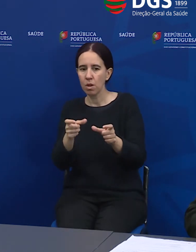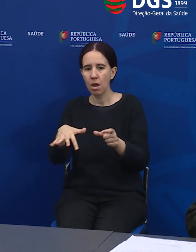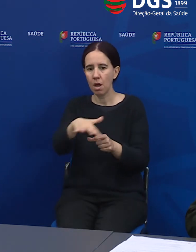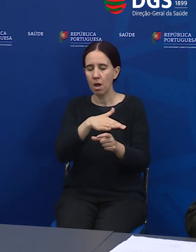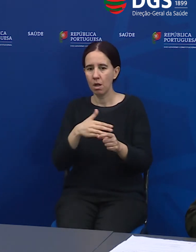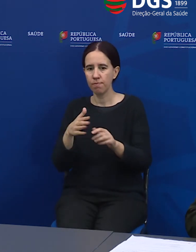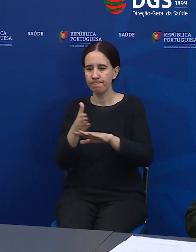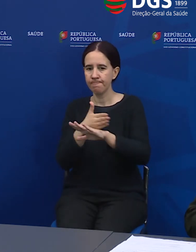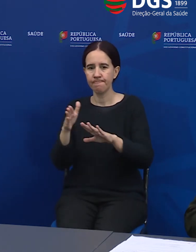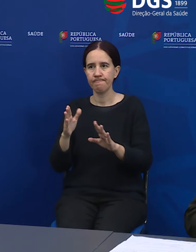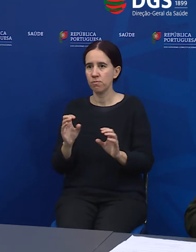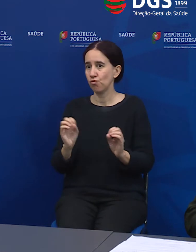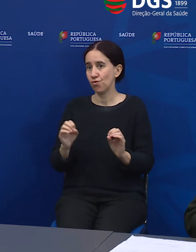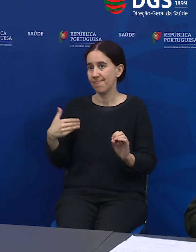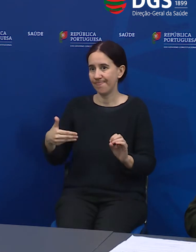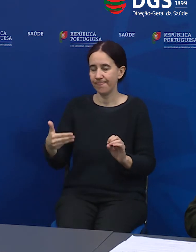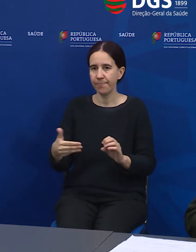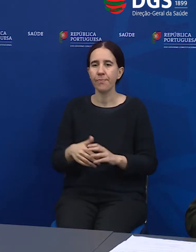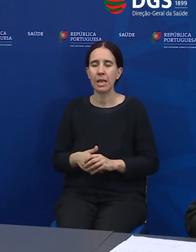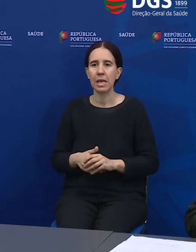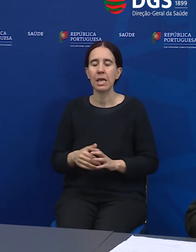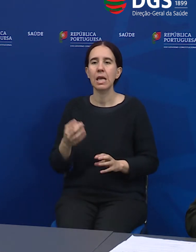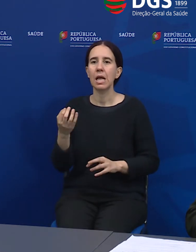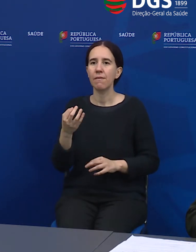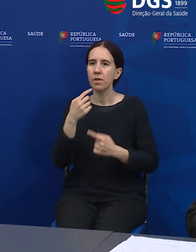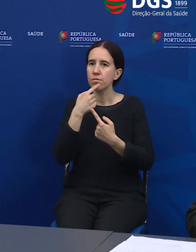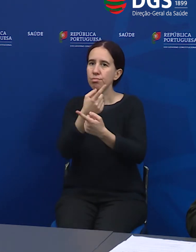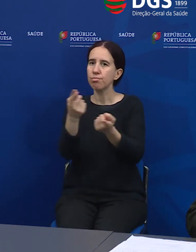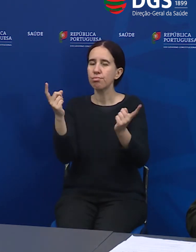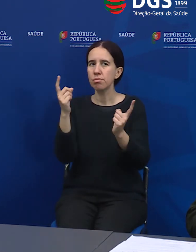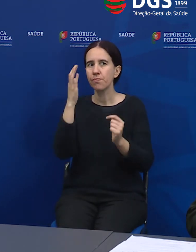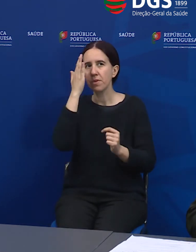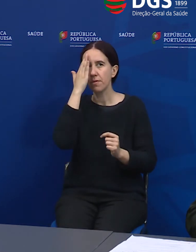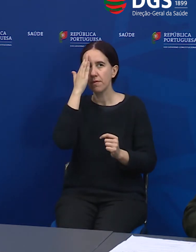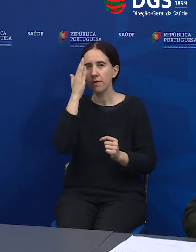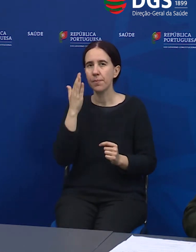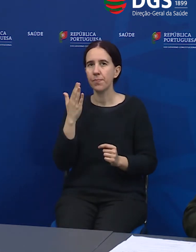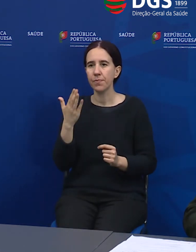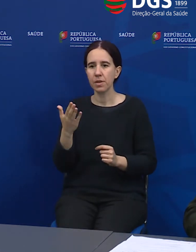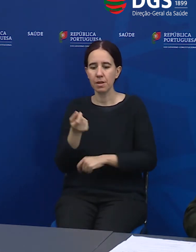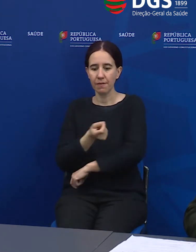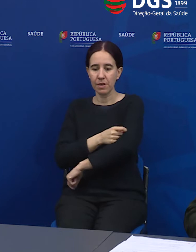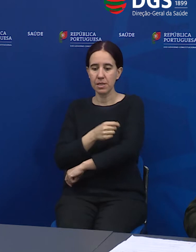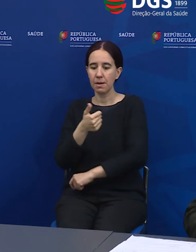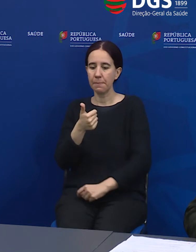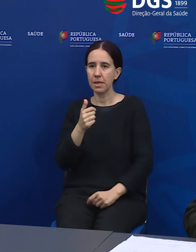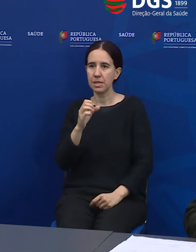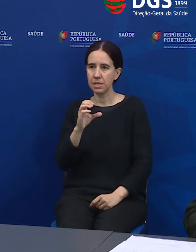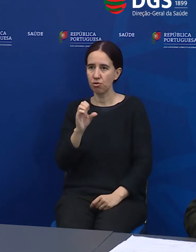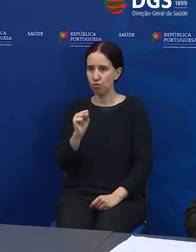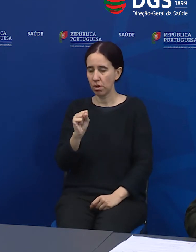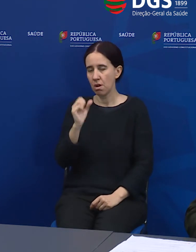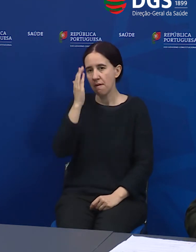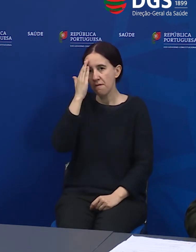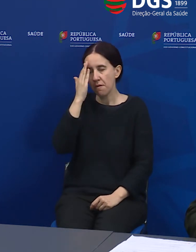presente sexos e tem sido de facto vinculado a hipótese de a vacina da bcg poder